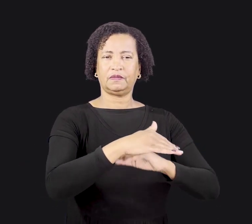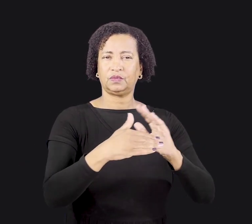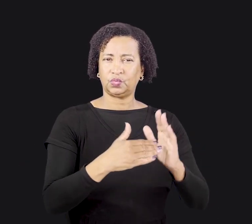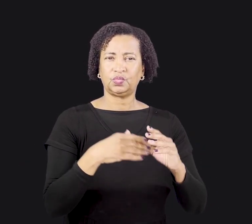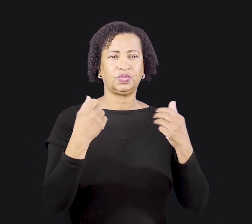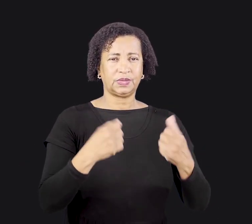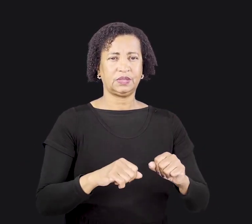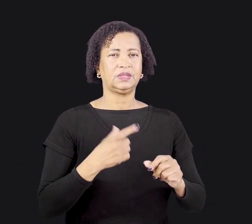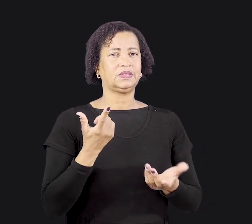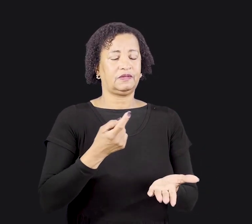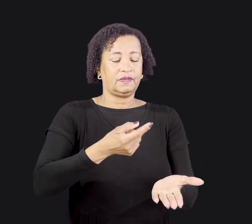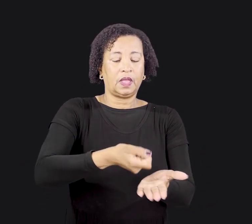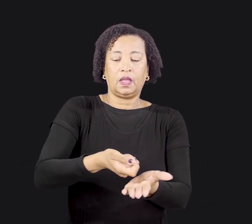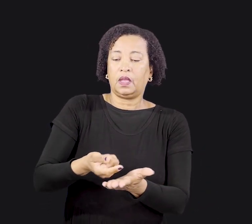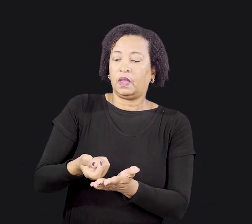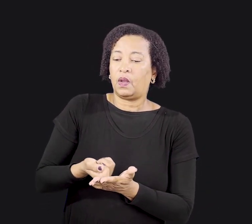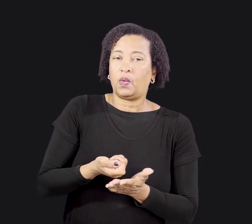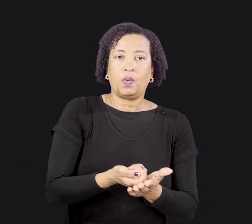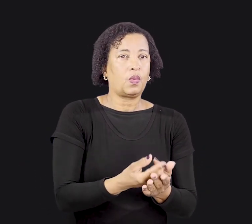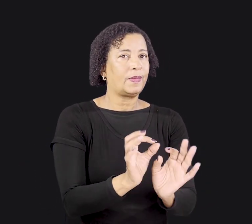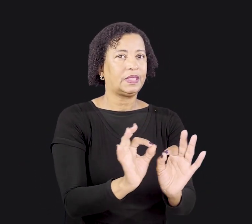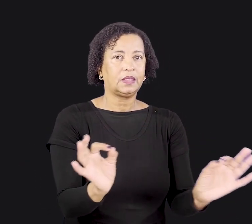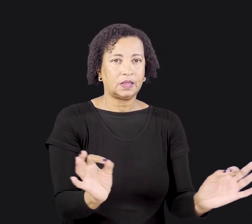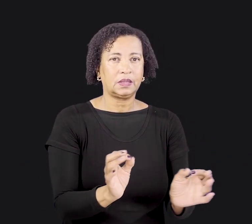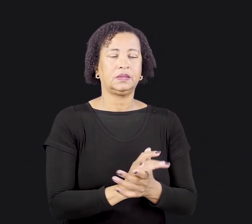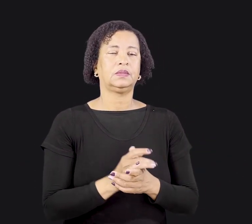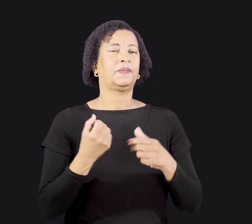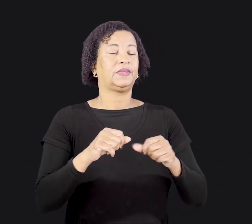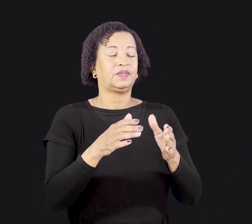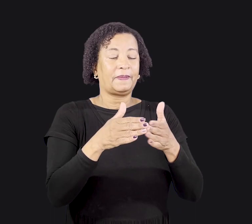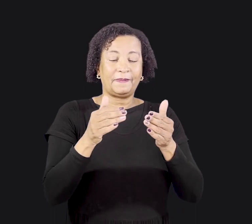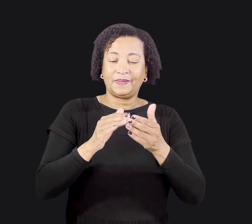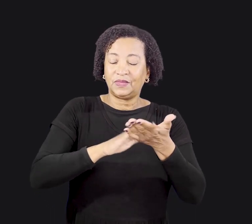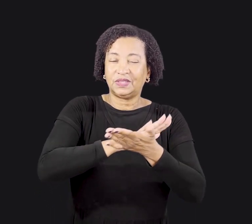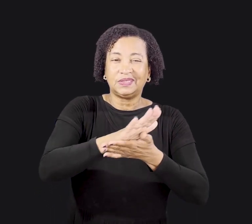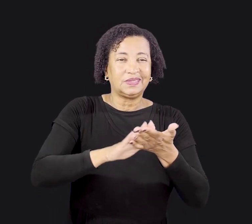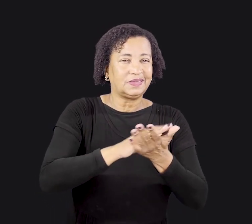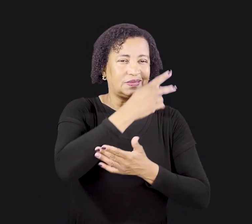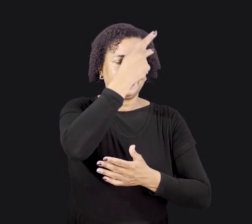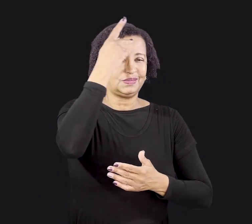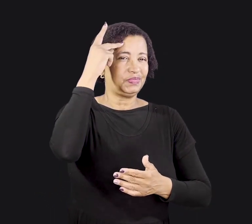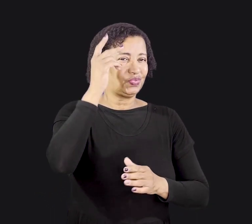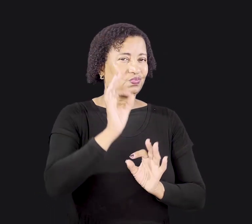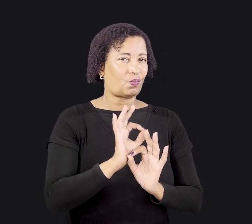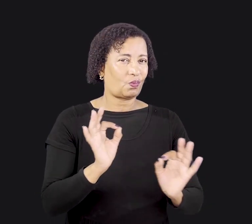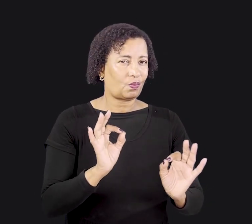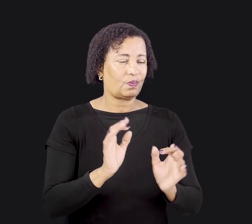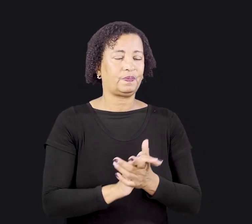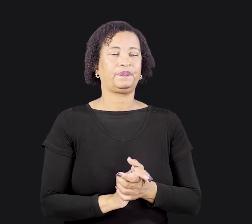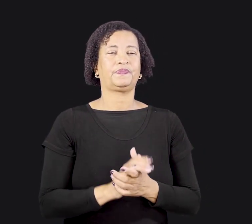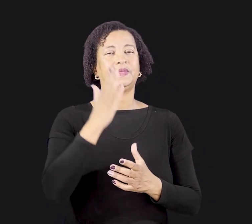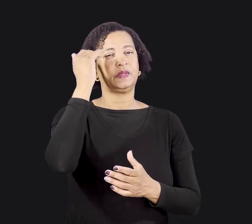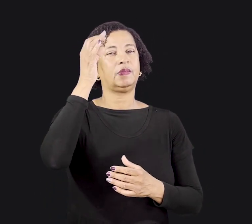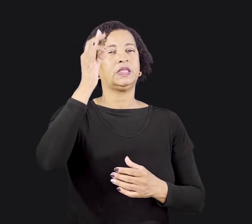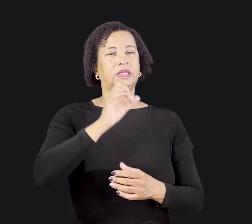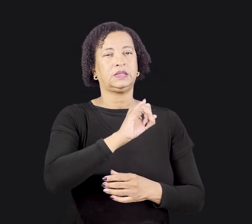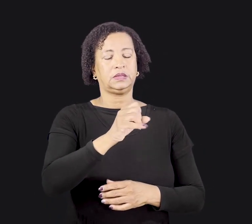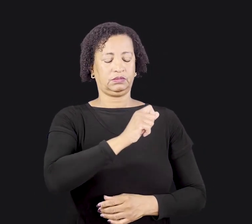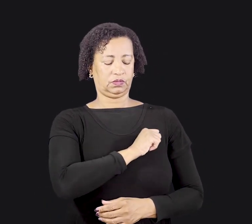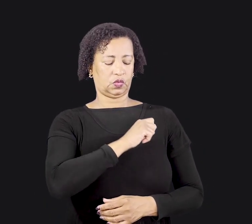nada de ninguém pelo que fizessem. Eles não deveriam pedir nada a ninguém. Tenho certeza que se esses apóstolos vivessem